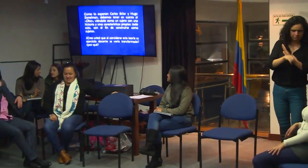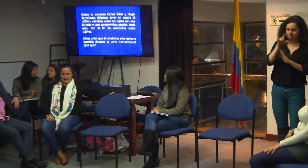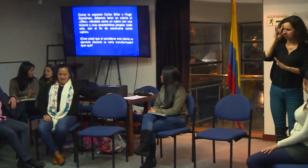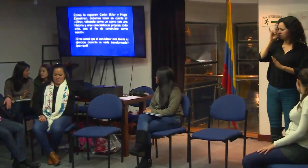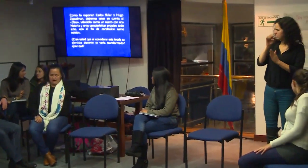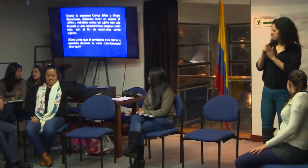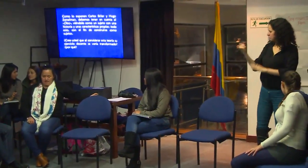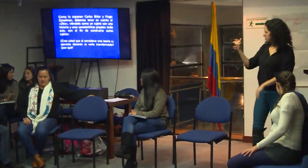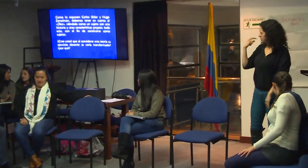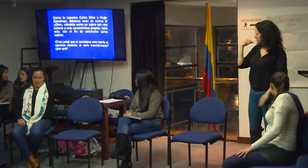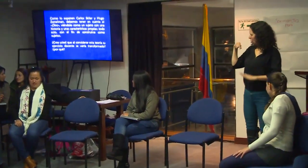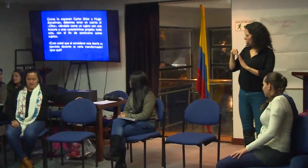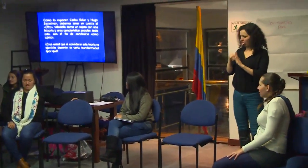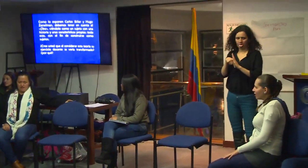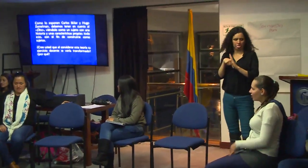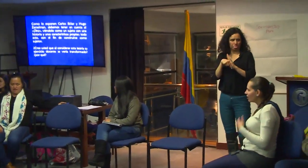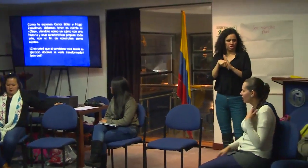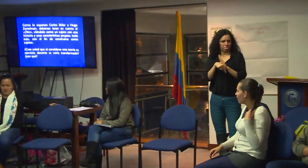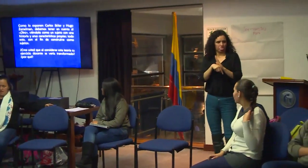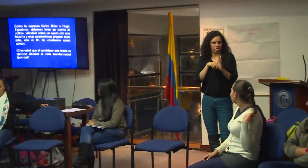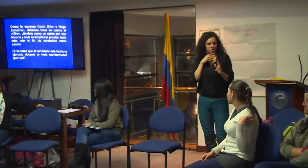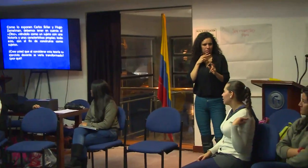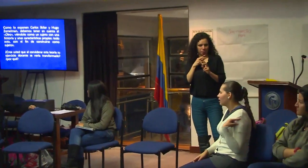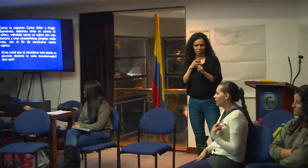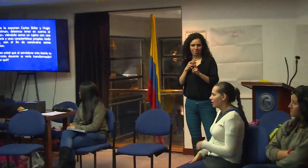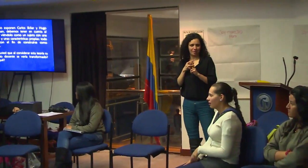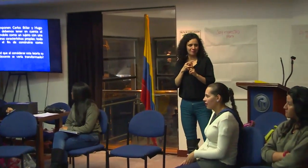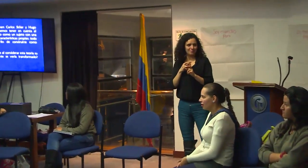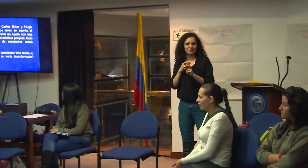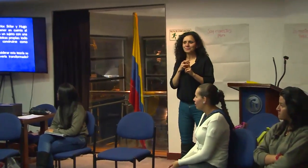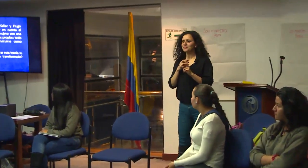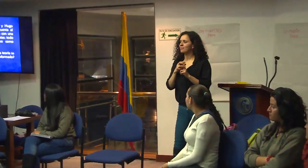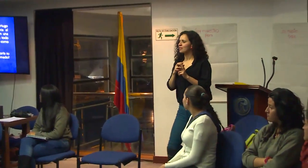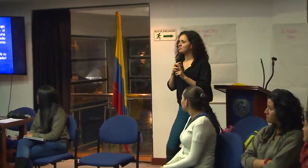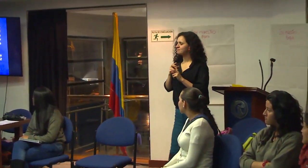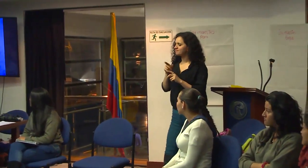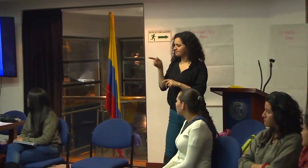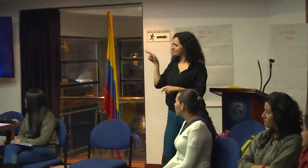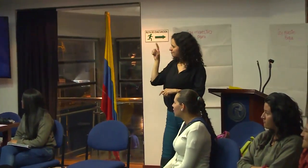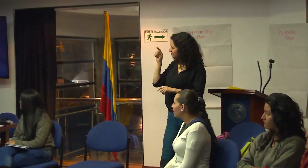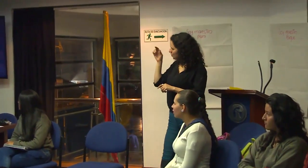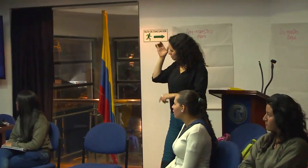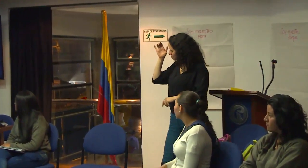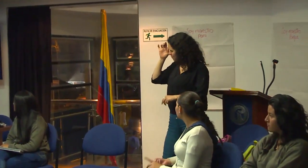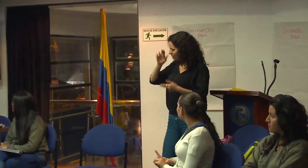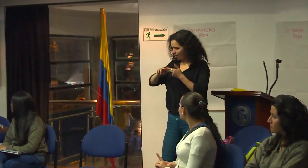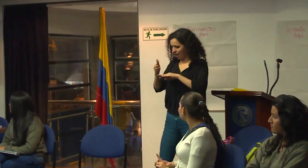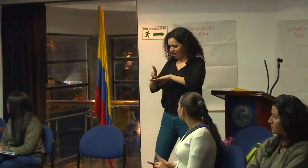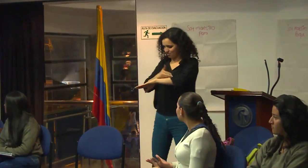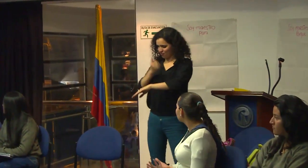otro viene relacionado con lo que Omar viene hablando frente a la alteridad.